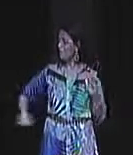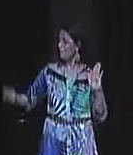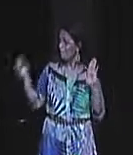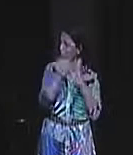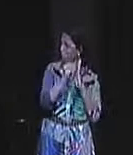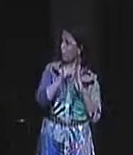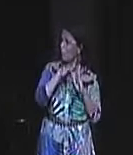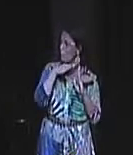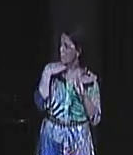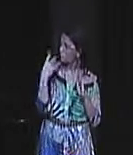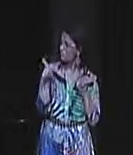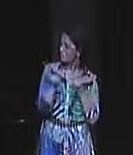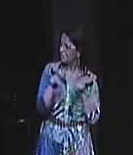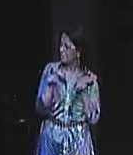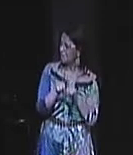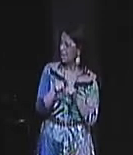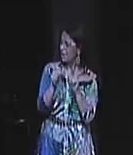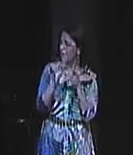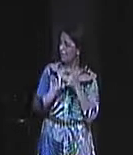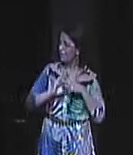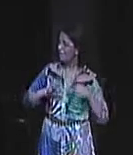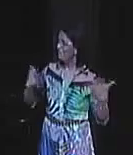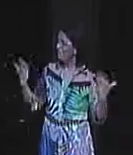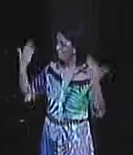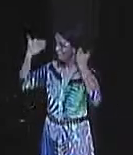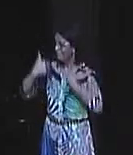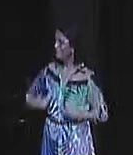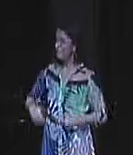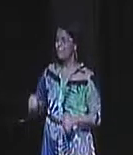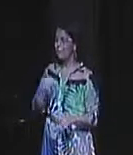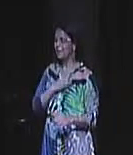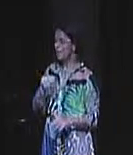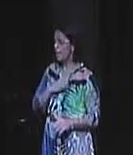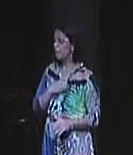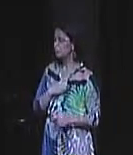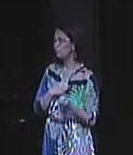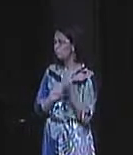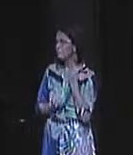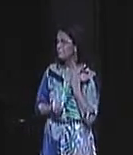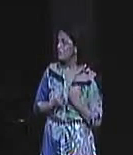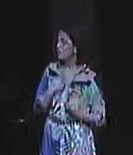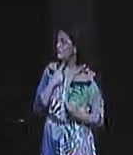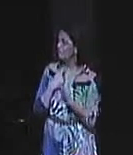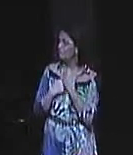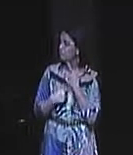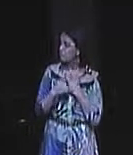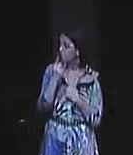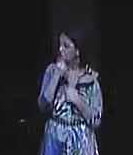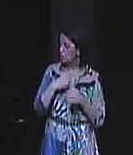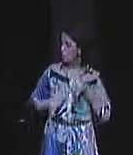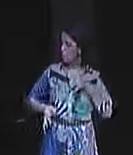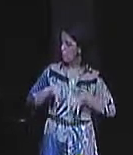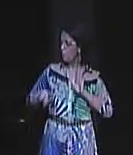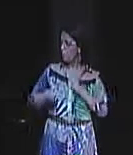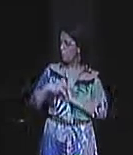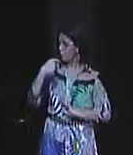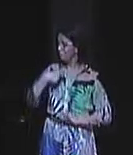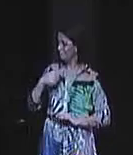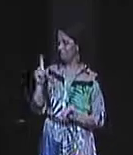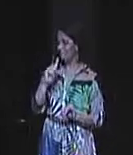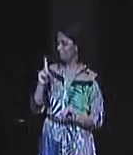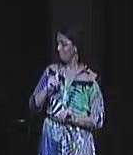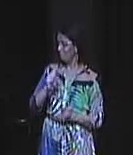obrigado pela tua palavra nos garante que nós estamos mortos para o pecado pecado não tem mais domínio sobre a nossa